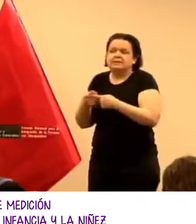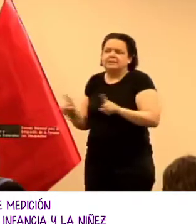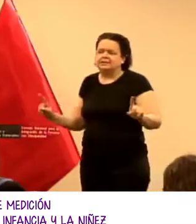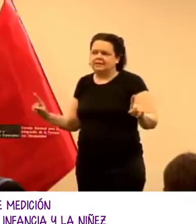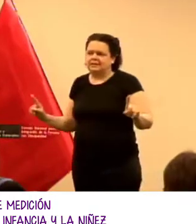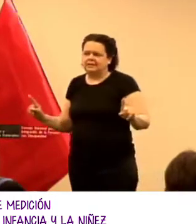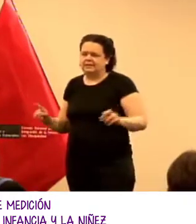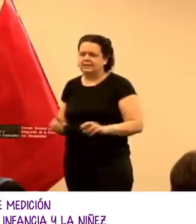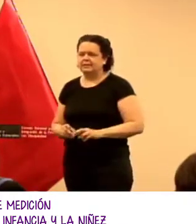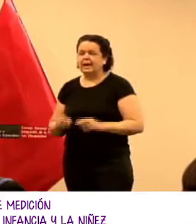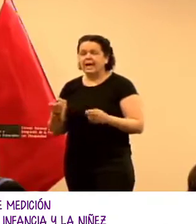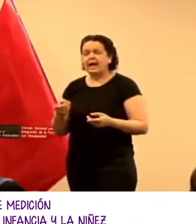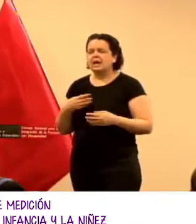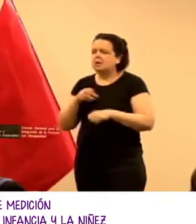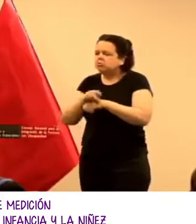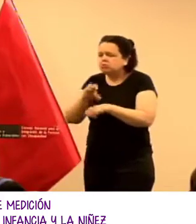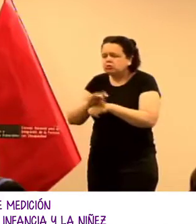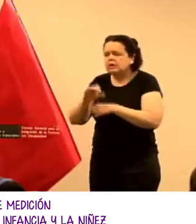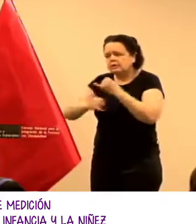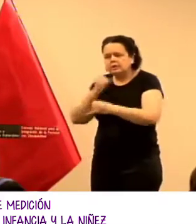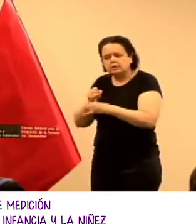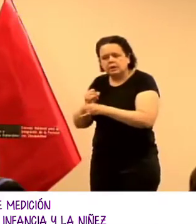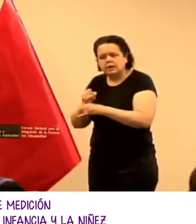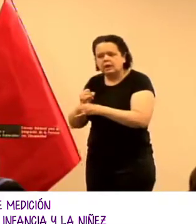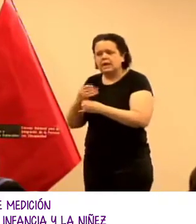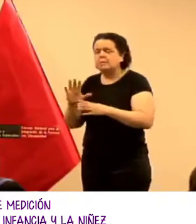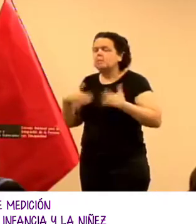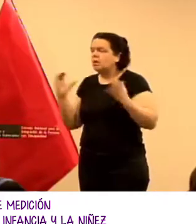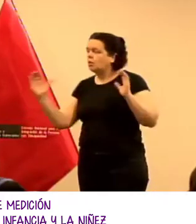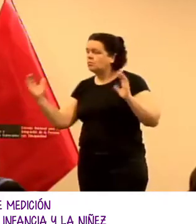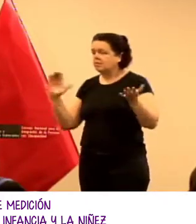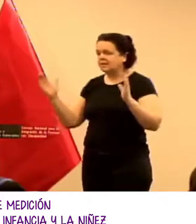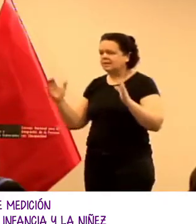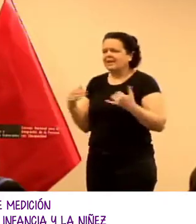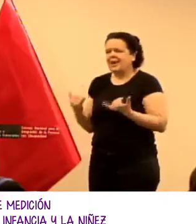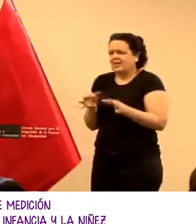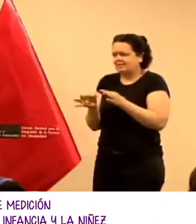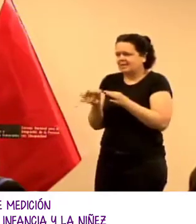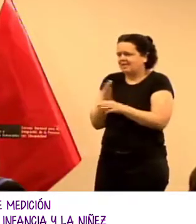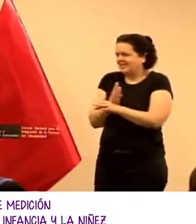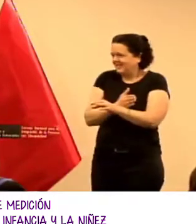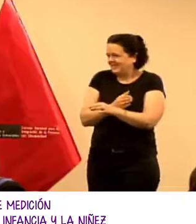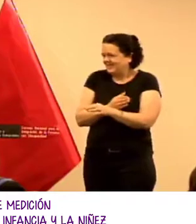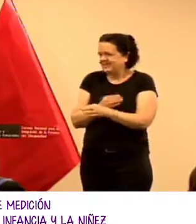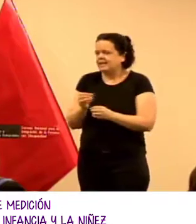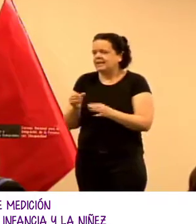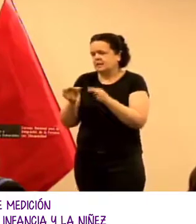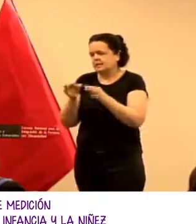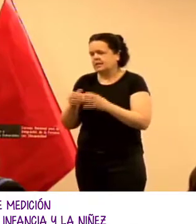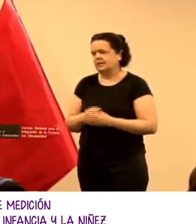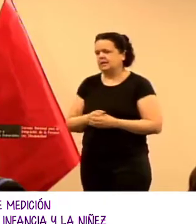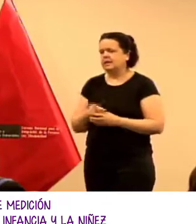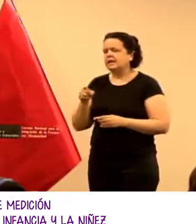diferente. La recomendación internacional, y para hacer comparaciones, es la que acabamos de mencionar,